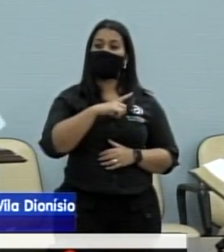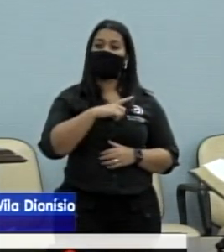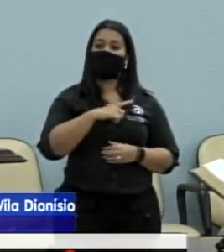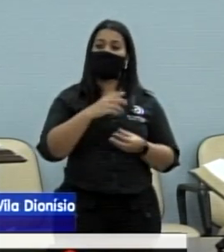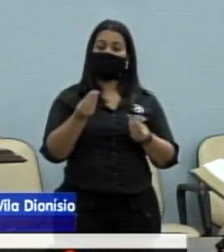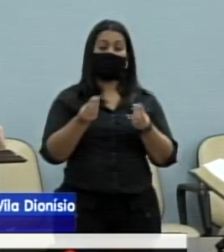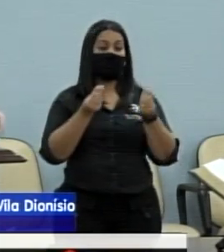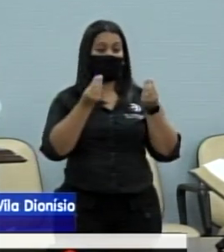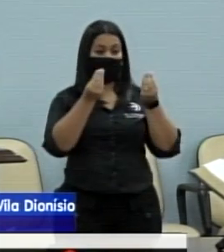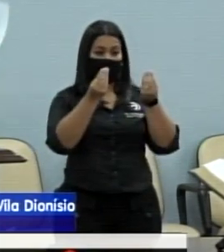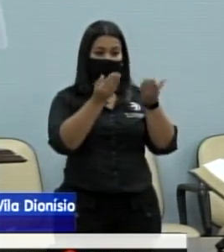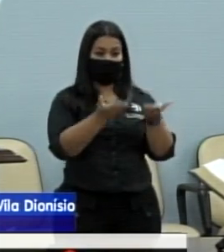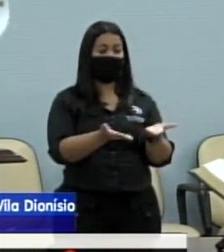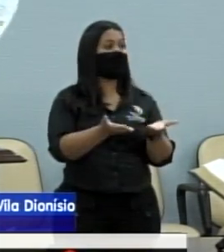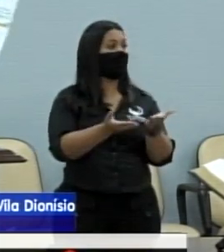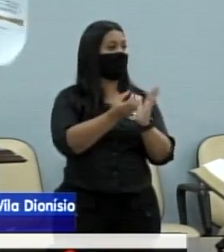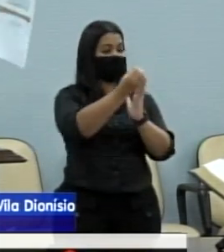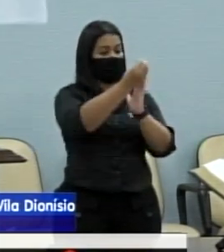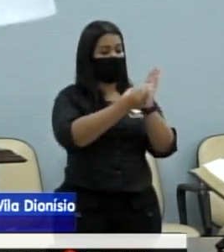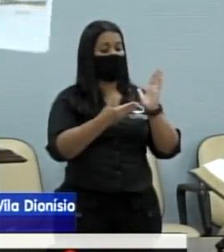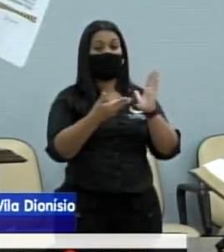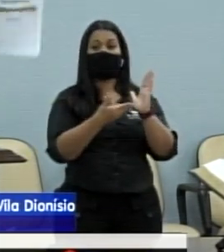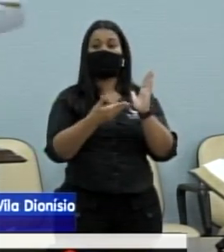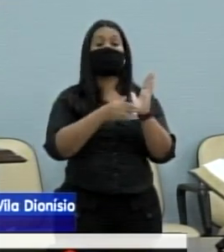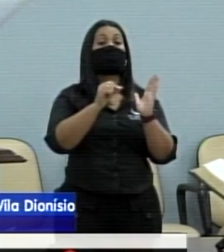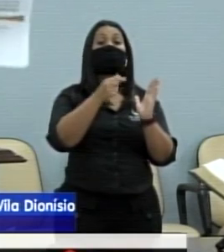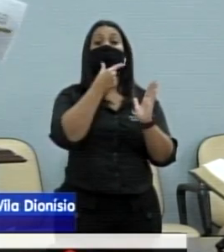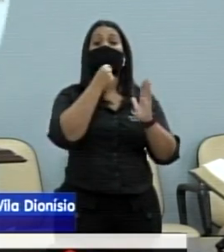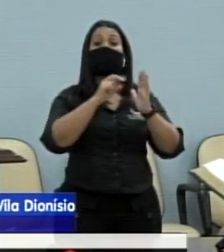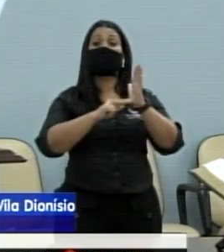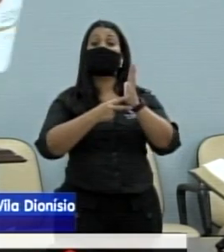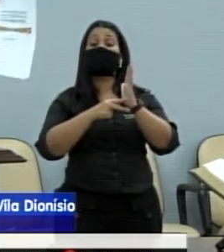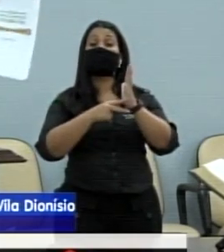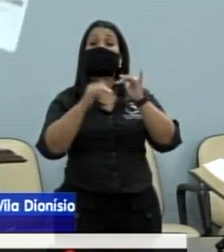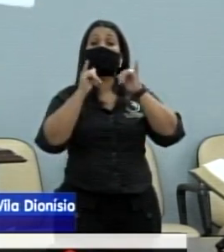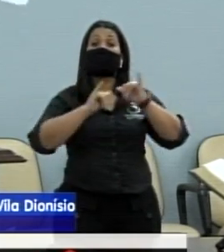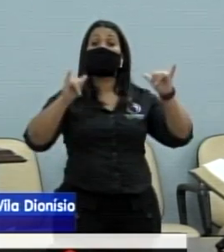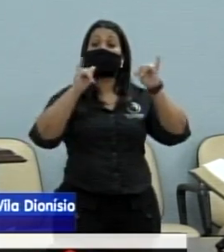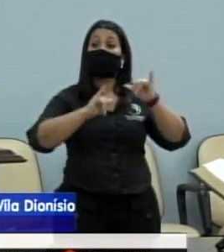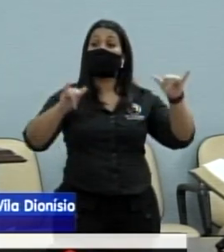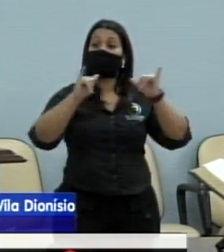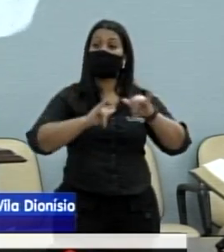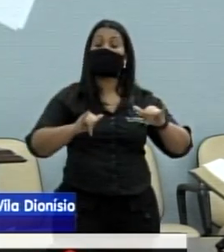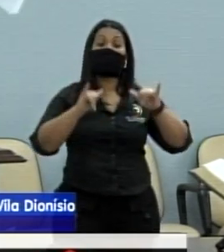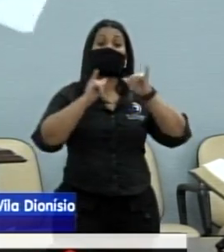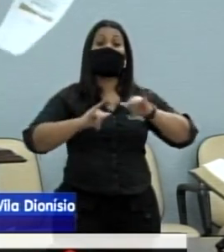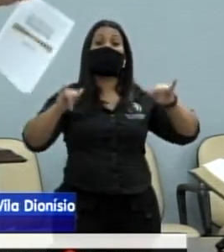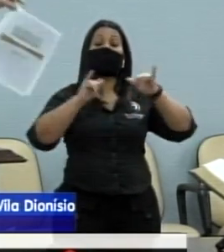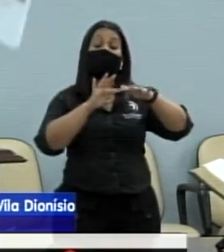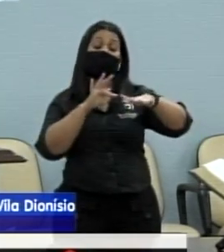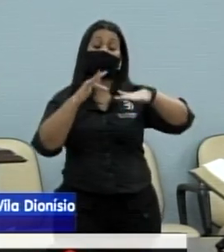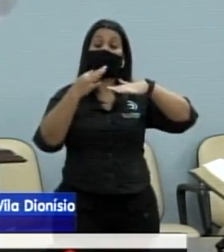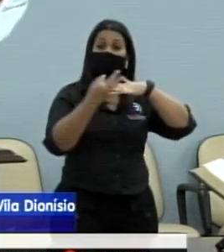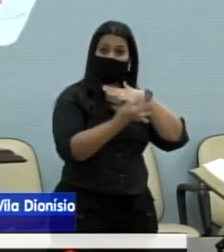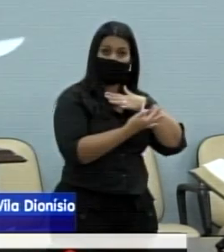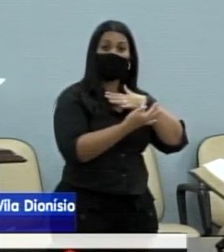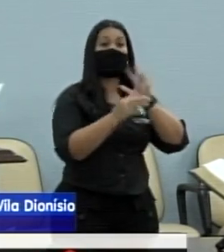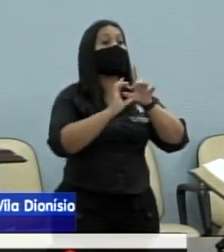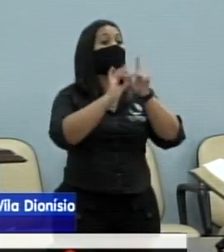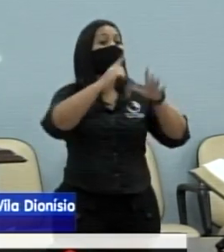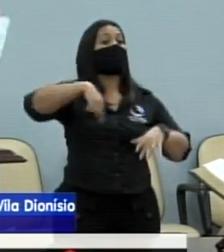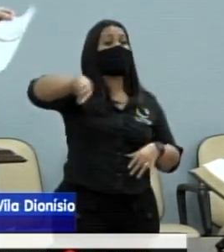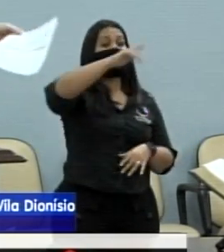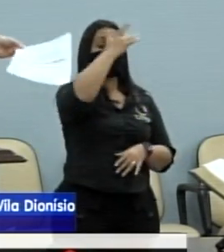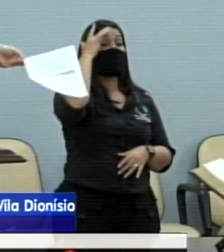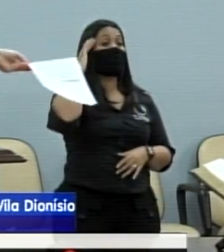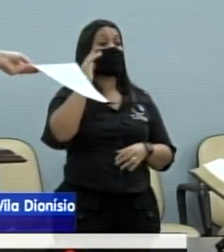Eu quero deixar aqui uma nota do sindicato que foi publicado. Eu não tenho autorização do sindicato para isso, mas como eles publicaram no Facebook, é público.